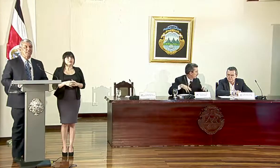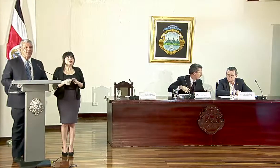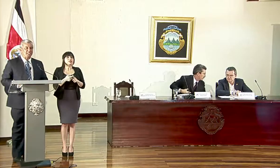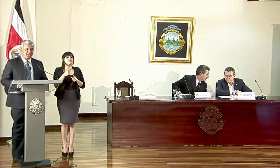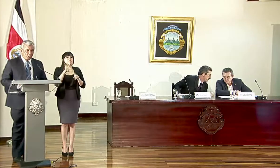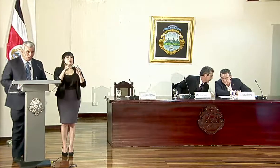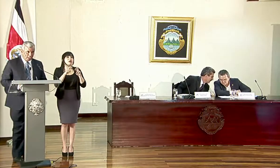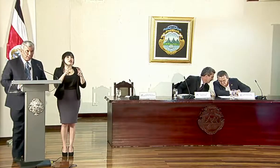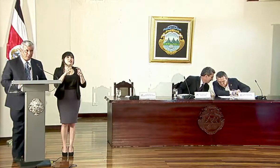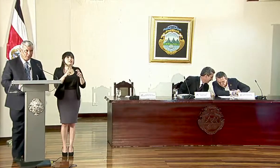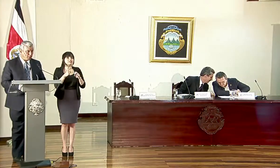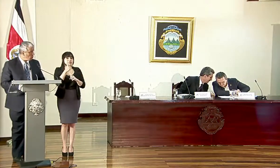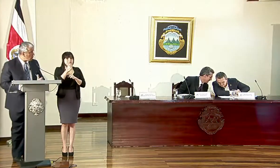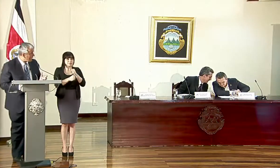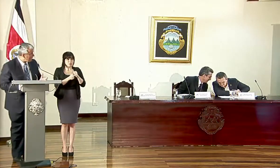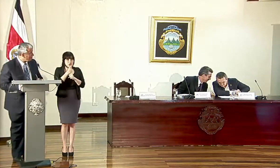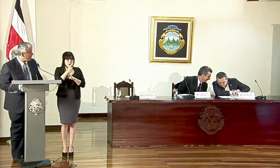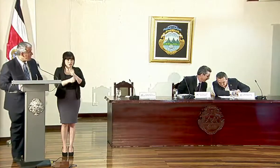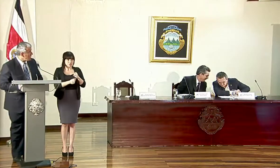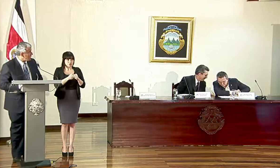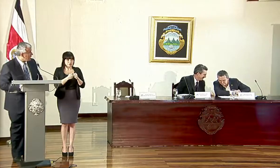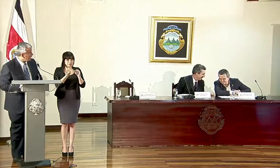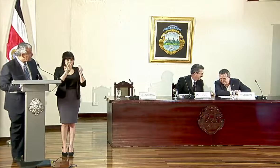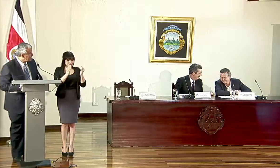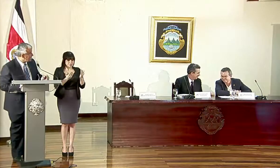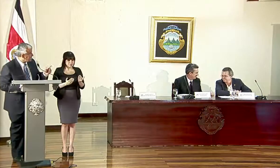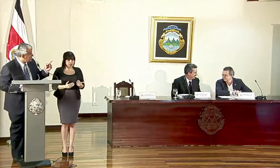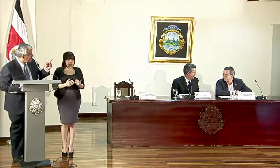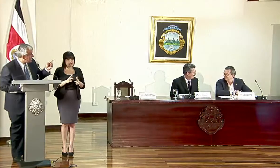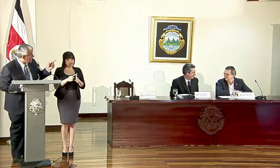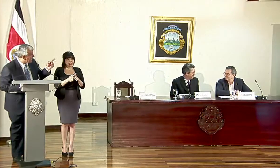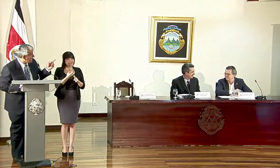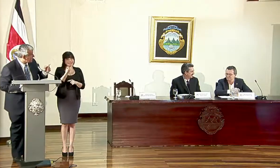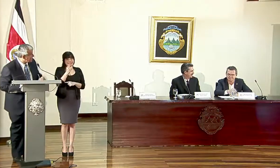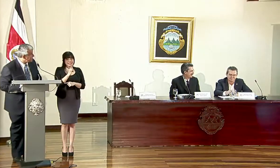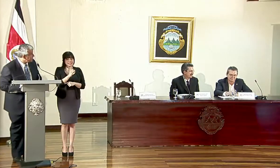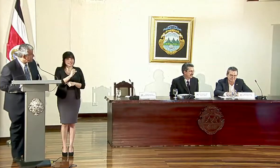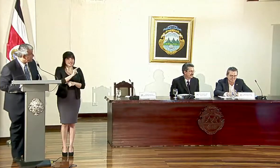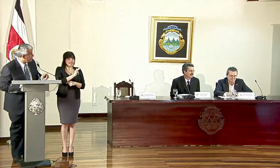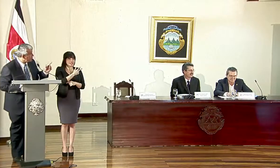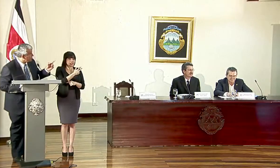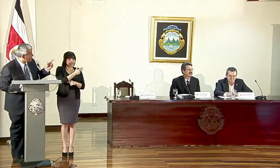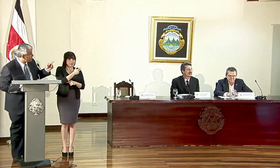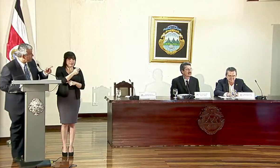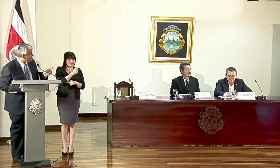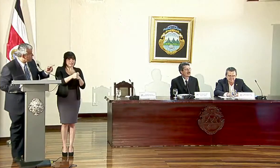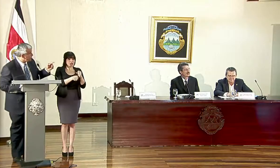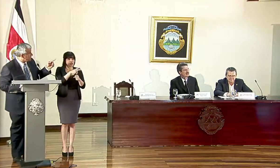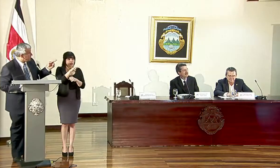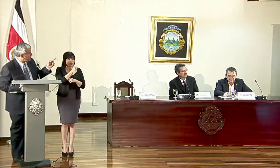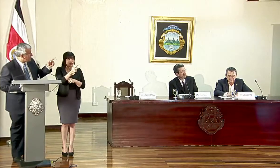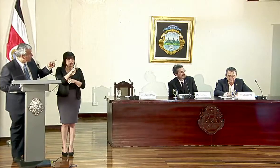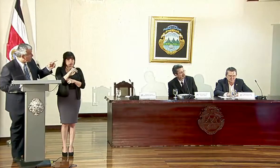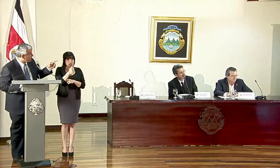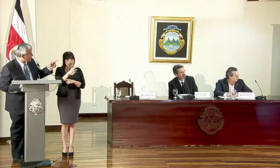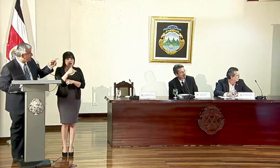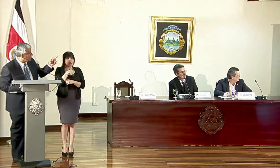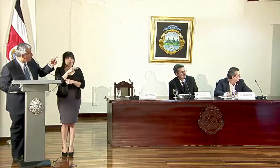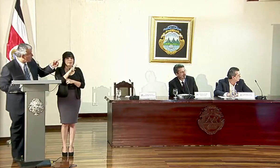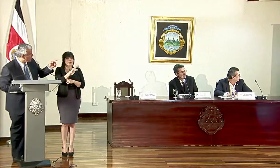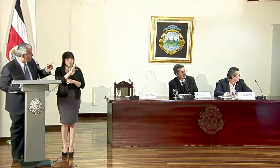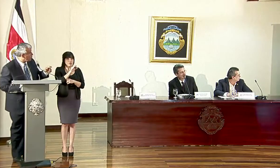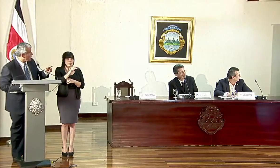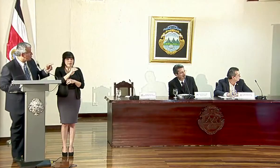análisis interanual. De modo que si en el tercer trimestre del 2013-2014 teníamos 29